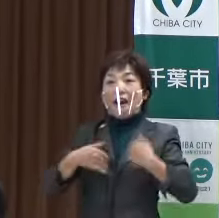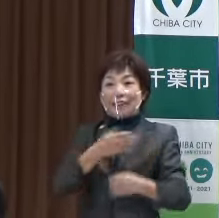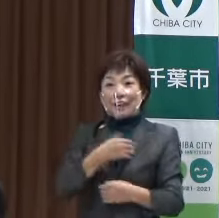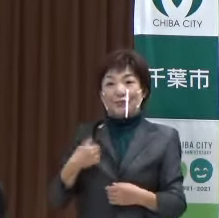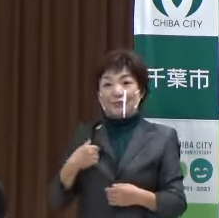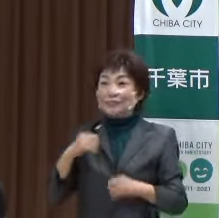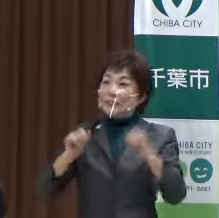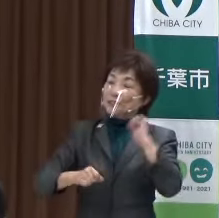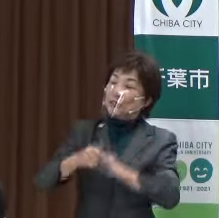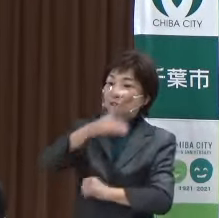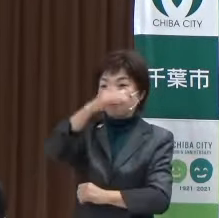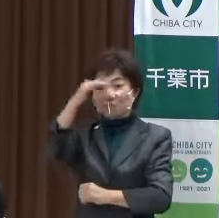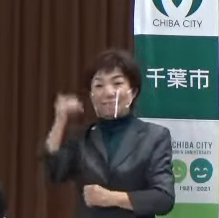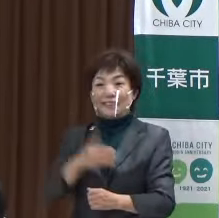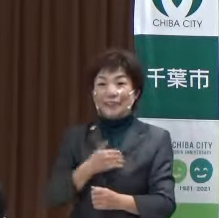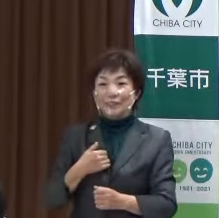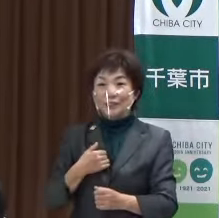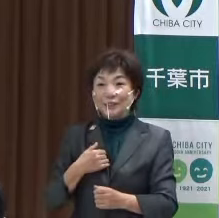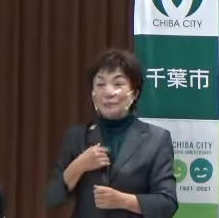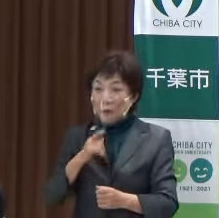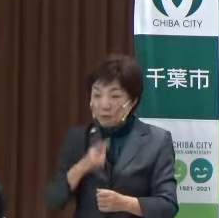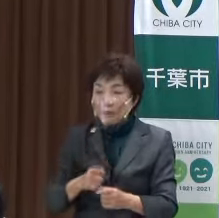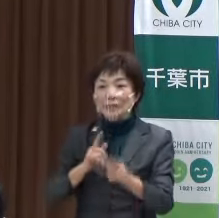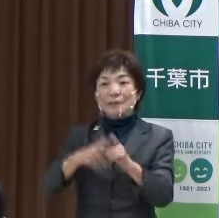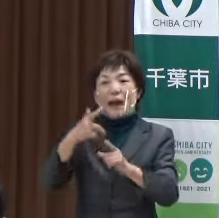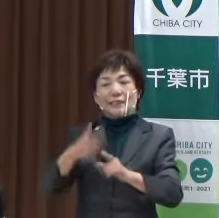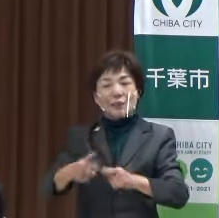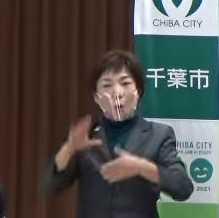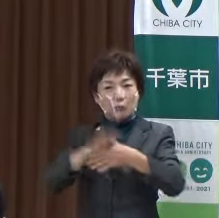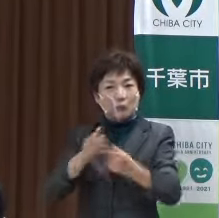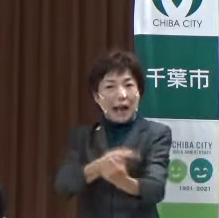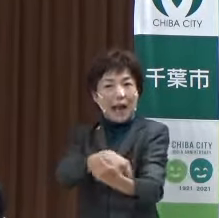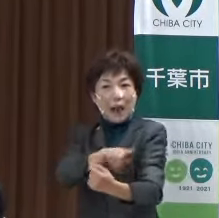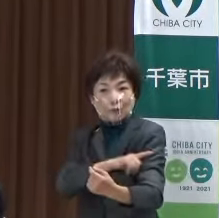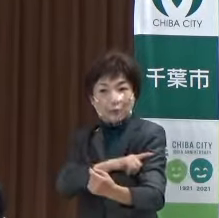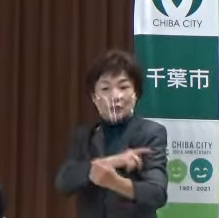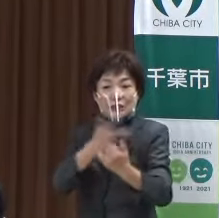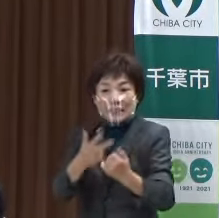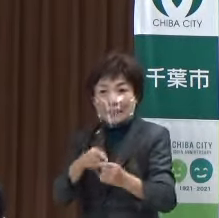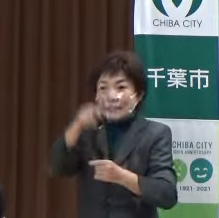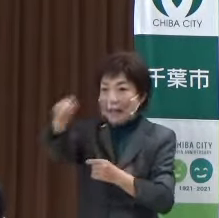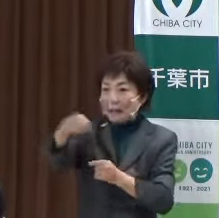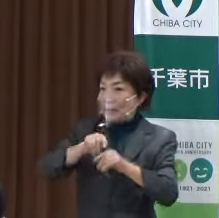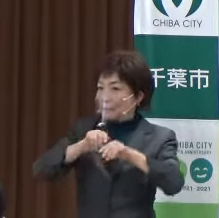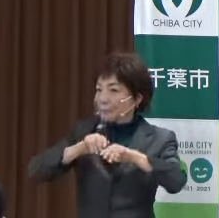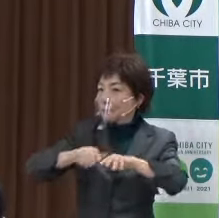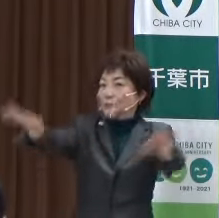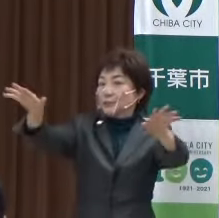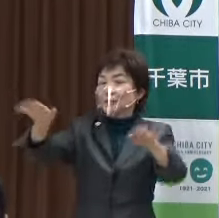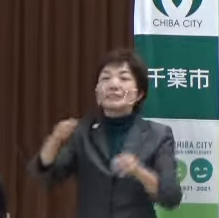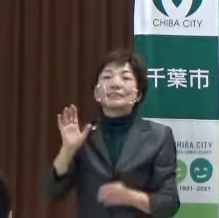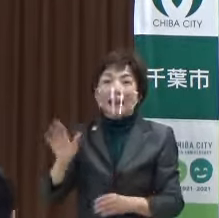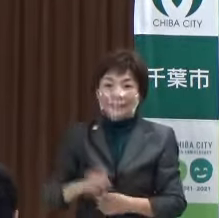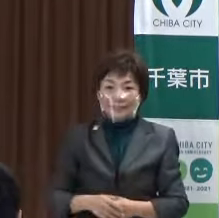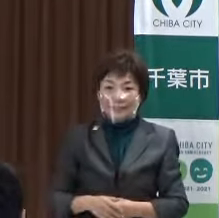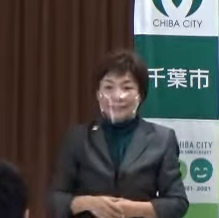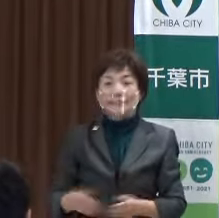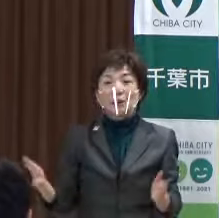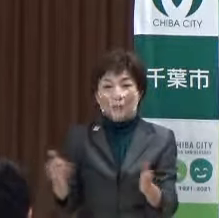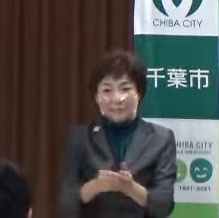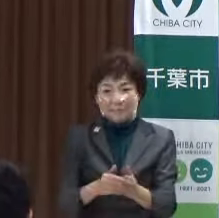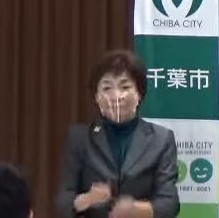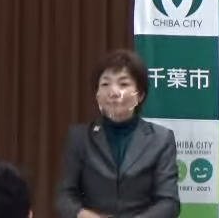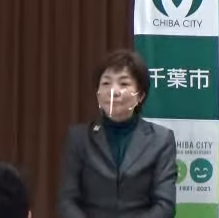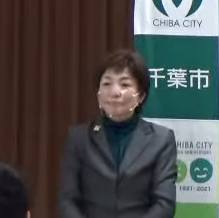限定されない鑑賞環境となるなど、本市の魅力ある文化力を市内、市内外問わず広く発信をしています。私から以